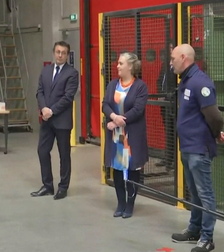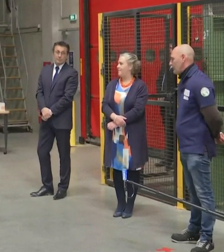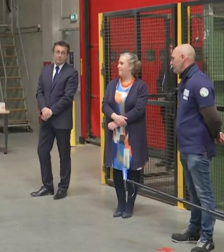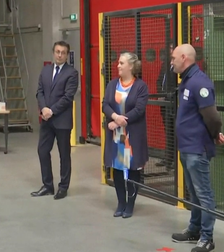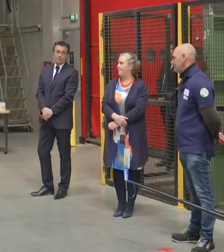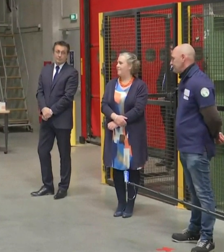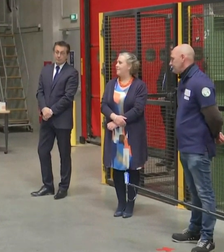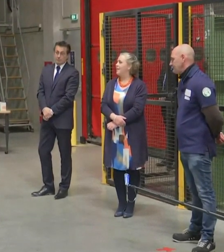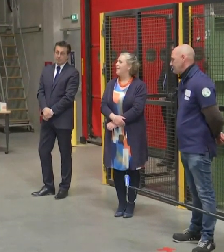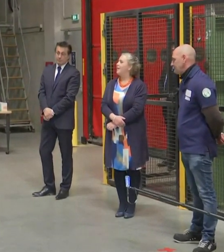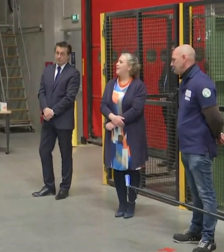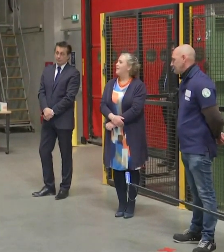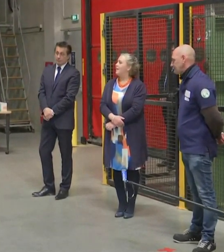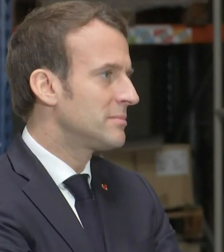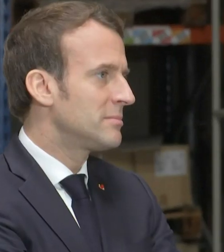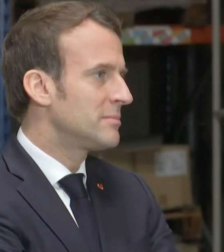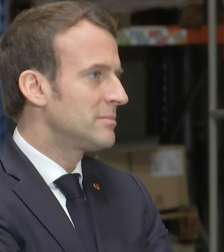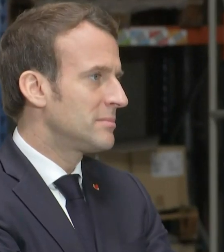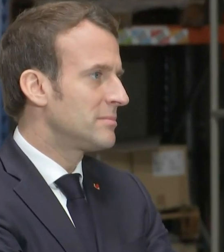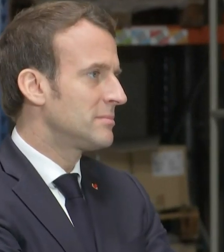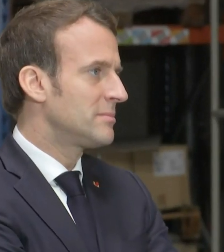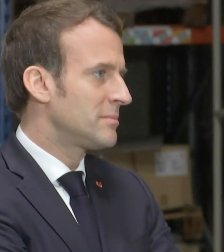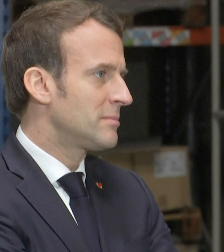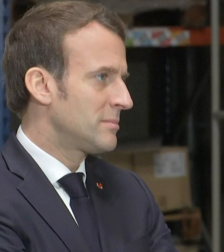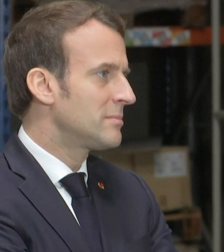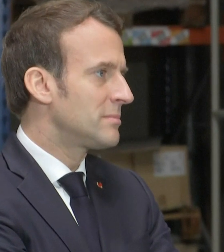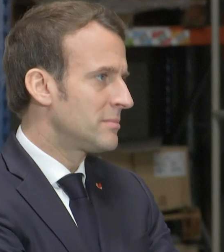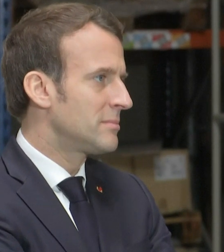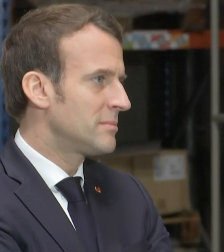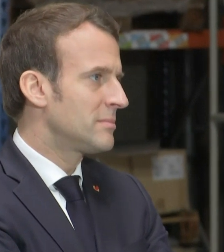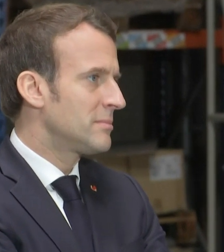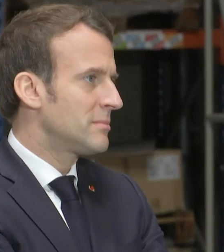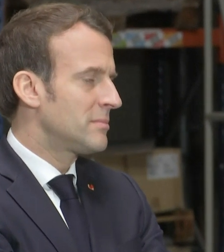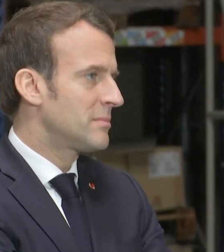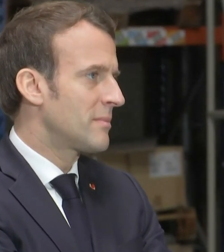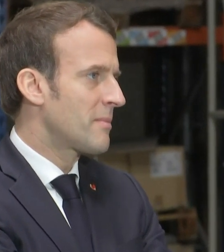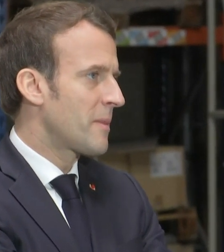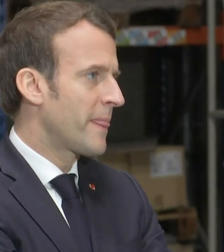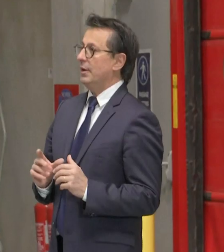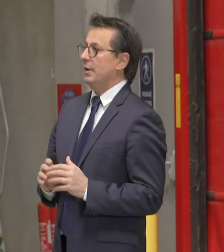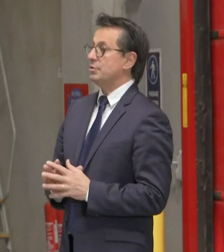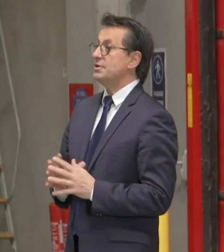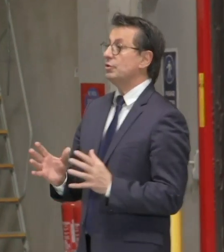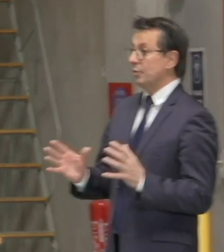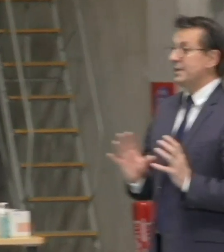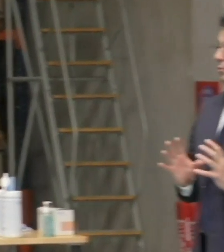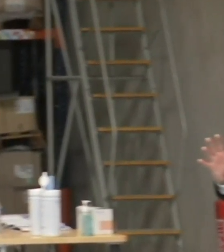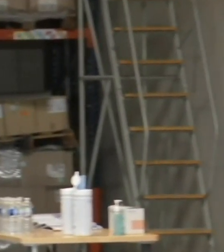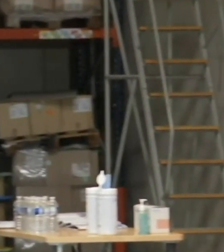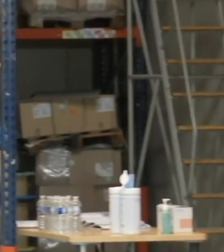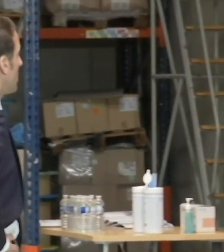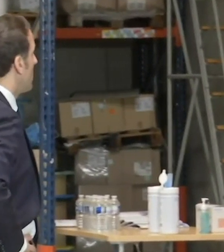França tem 52.128 casos confirmados, mais 7.578 doentes do que na segunda-feira. O número de